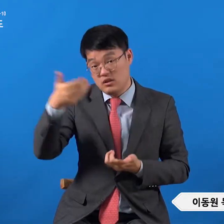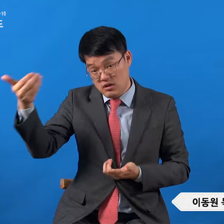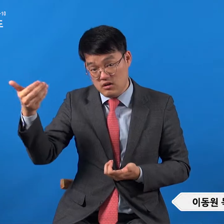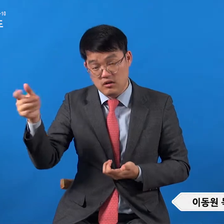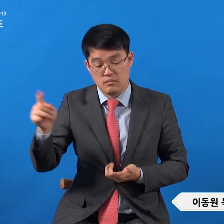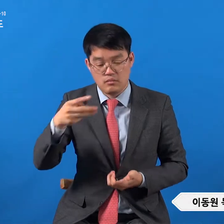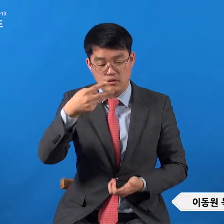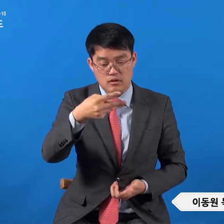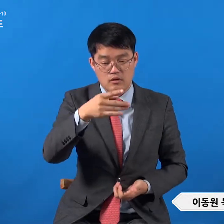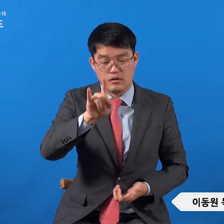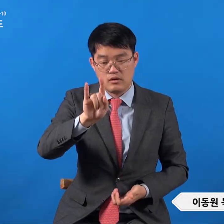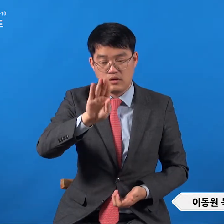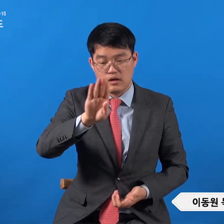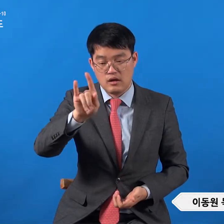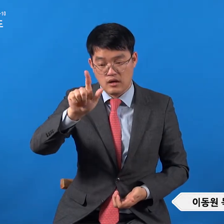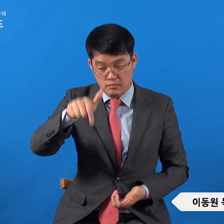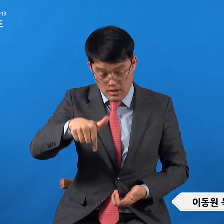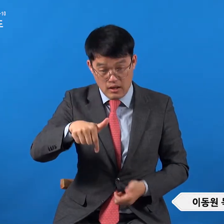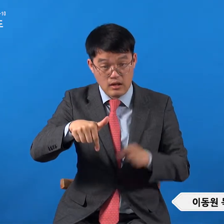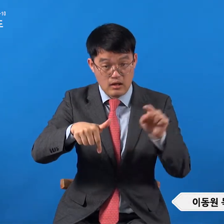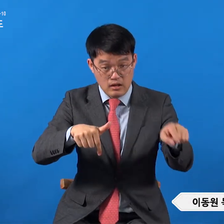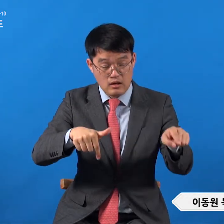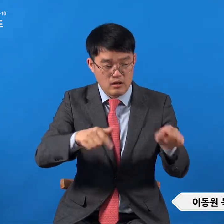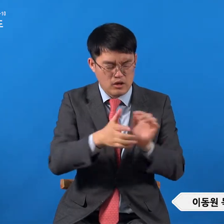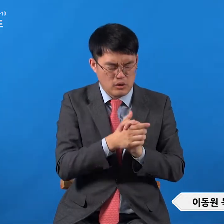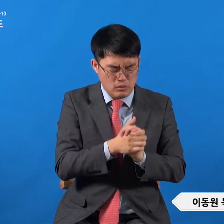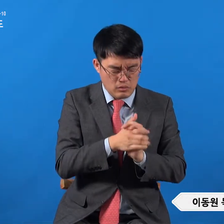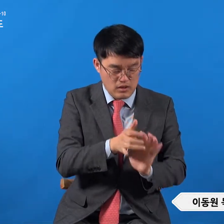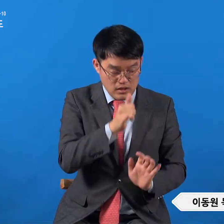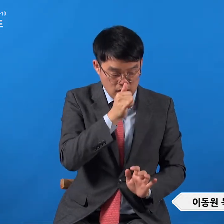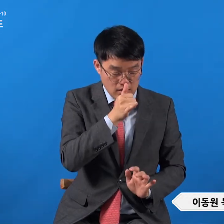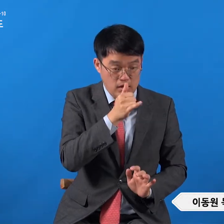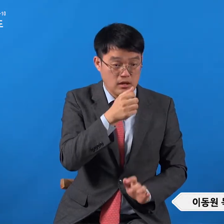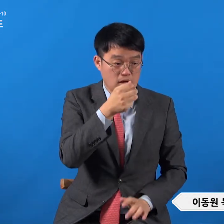되신 태백의 예수원의 대천덕 신부님,